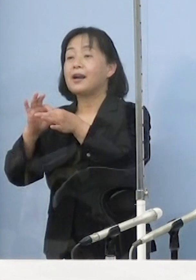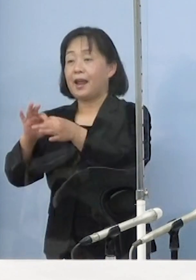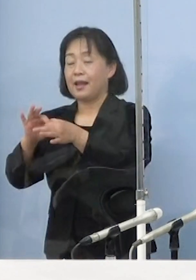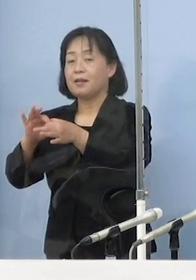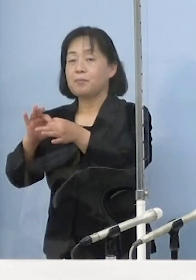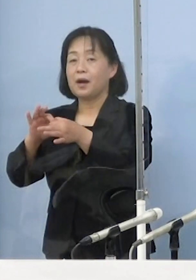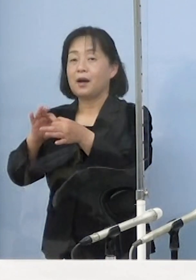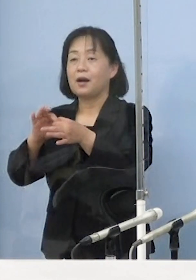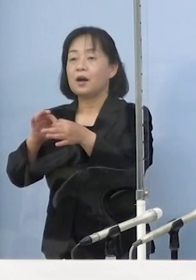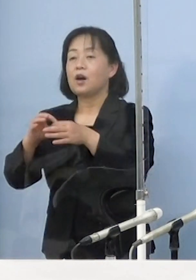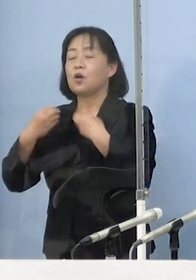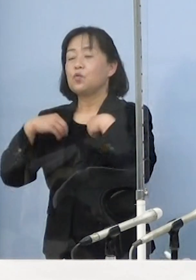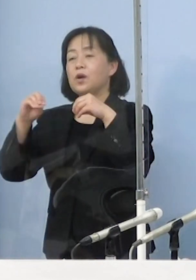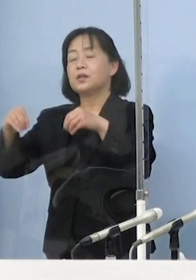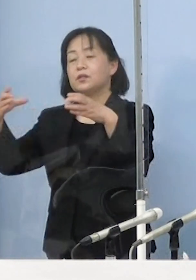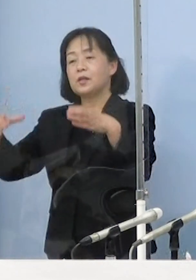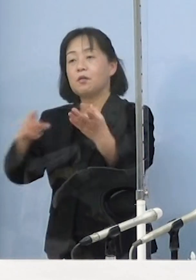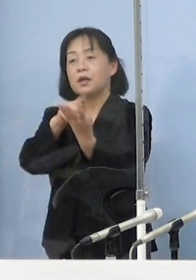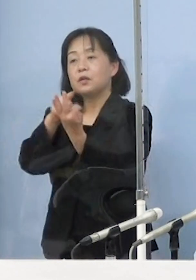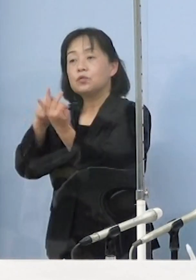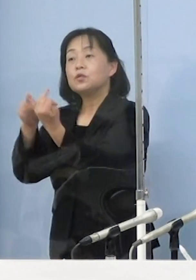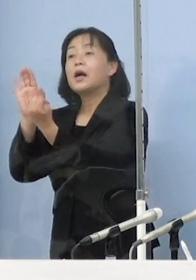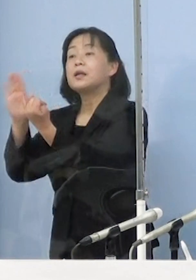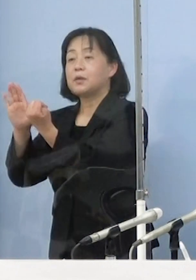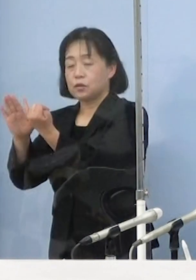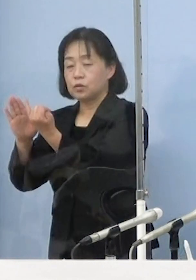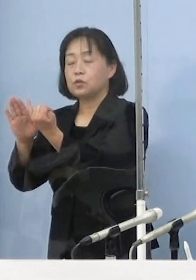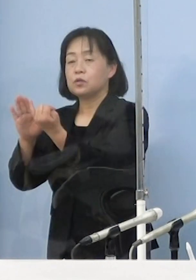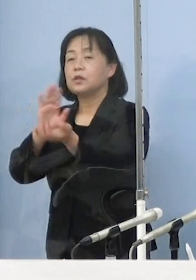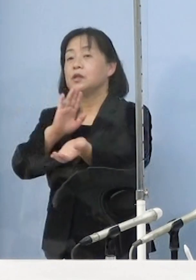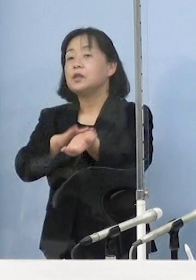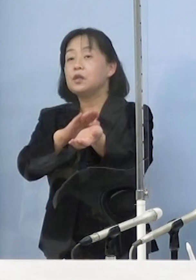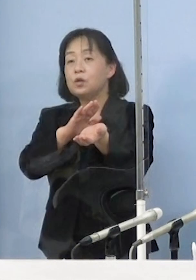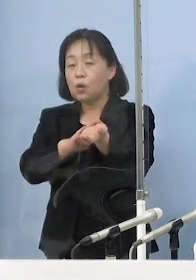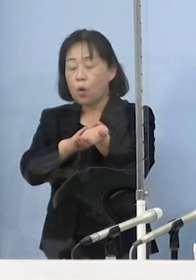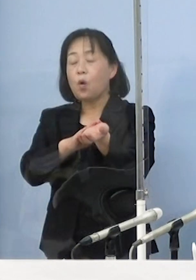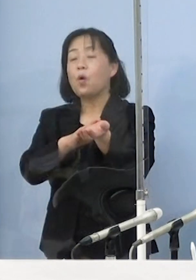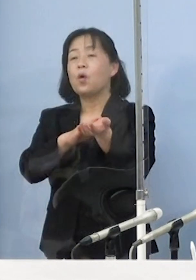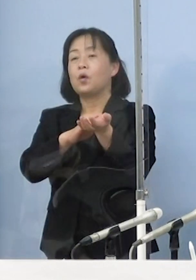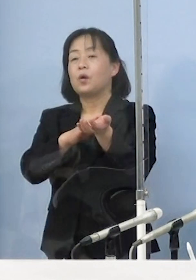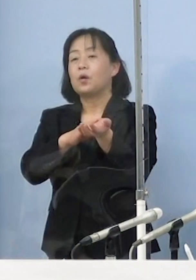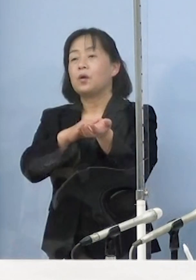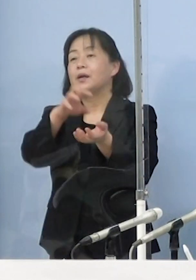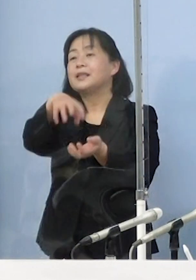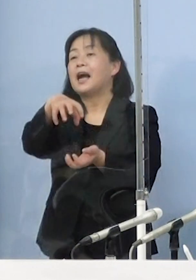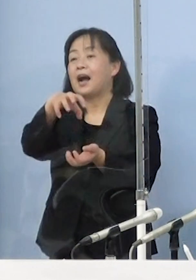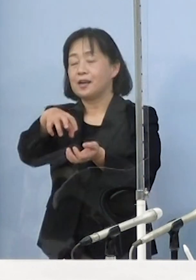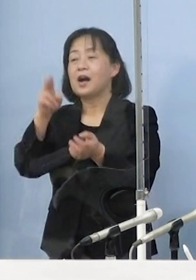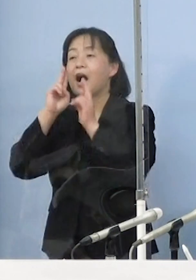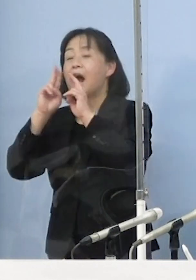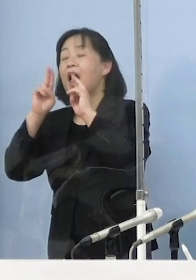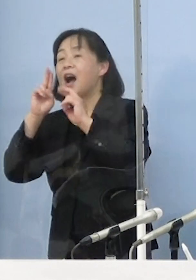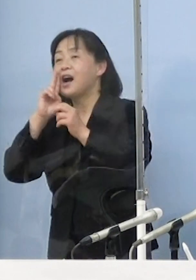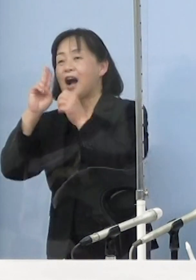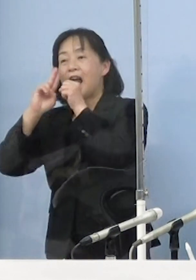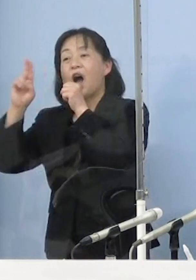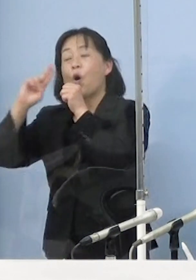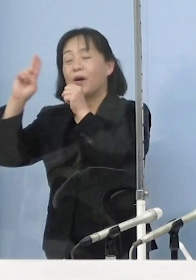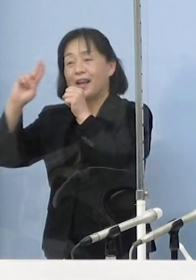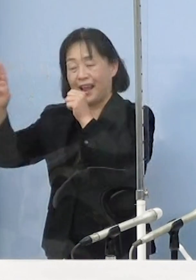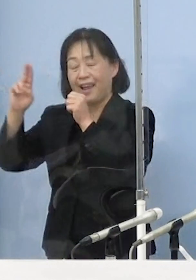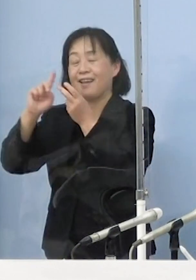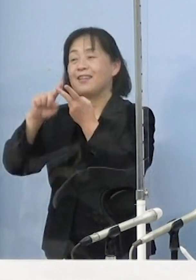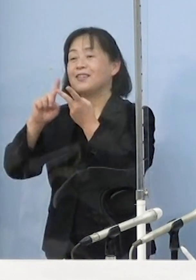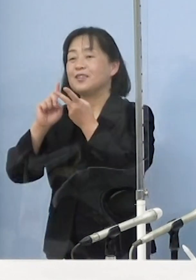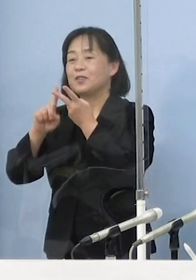スターが実は出て、例えば医療機関であったり高齢者施設であったり、あるいはカラオケ、昼カラオケとかね、いろいろこうク